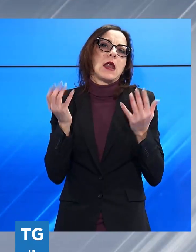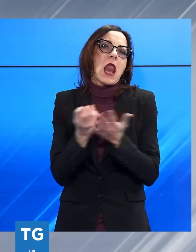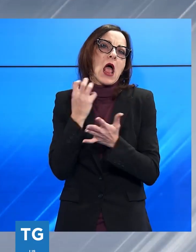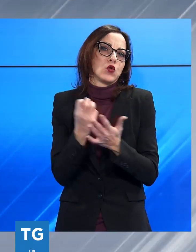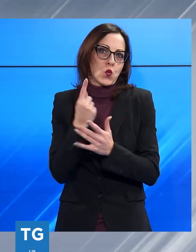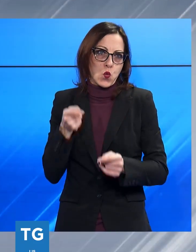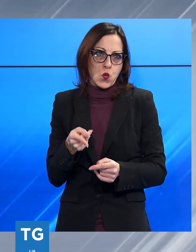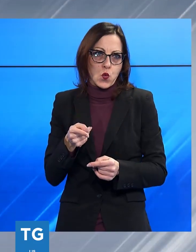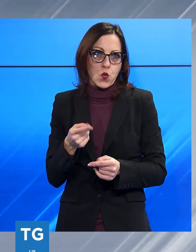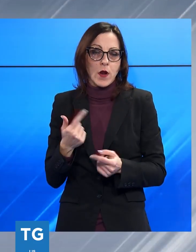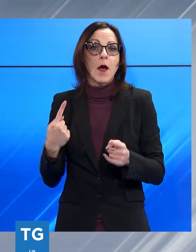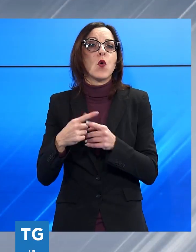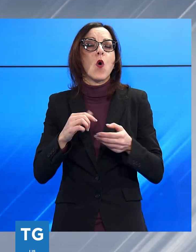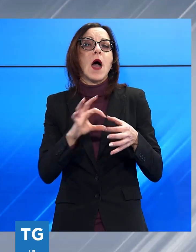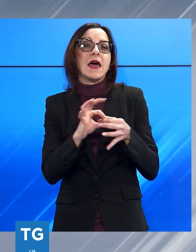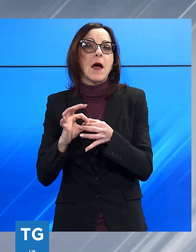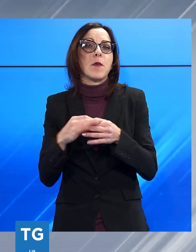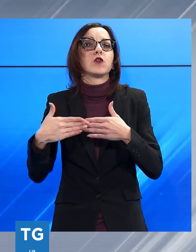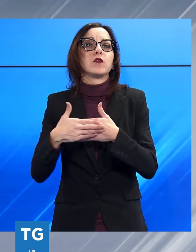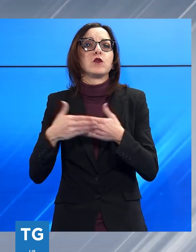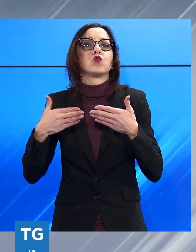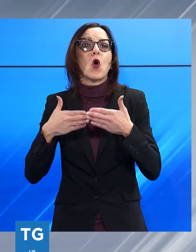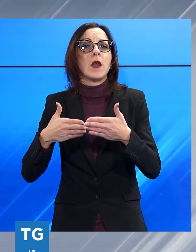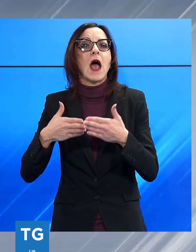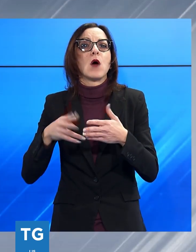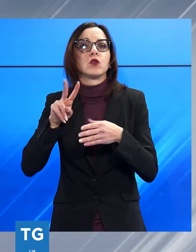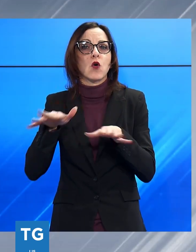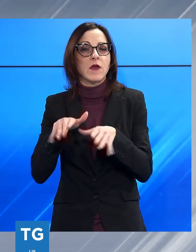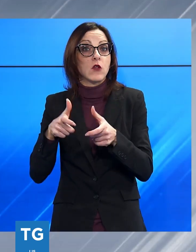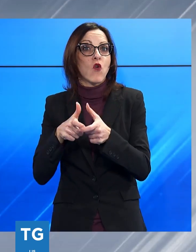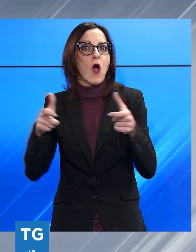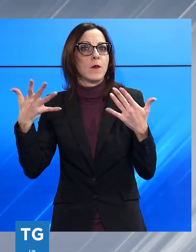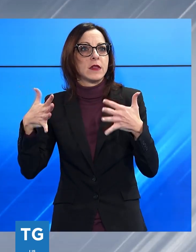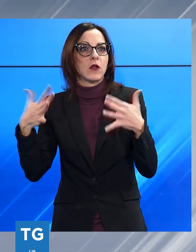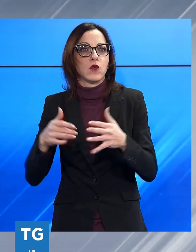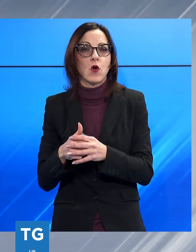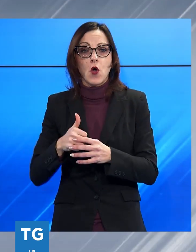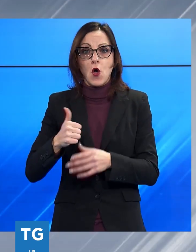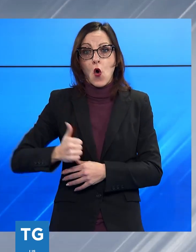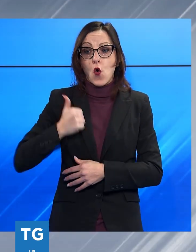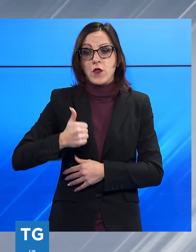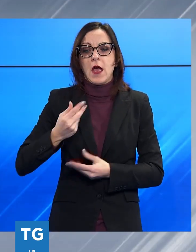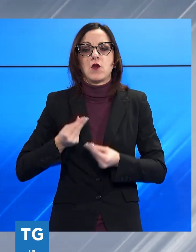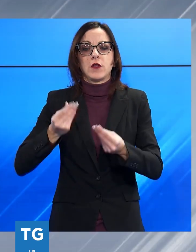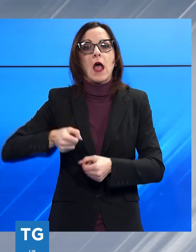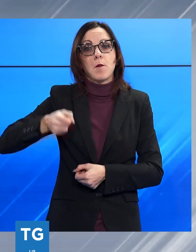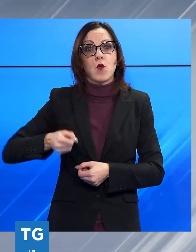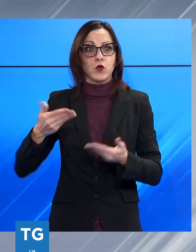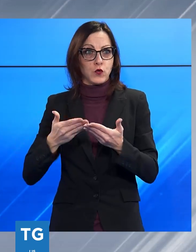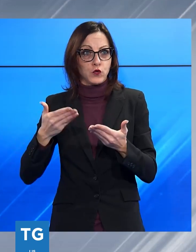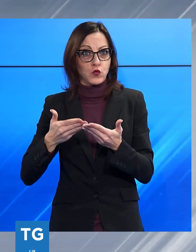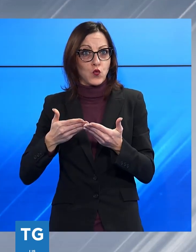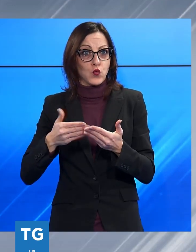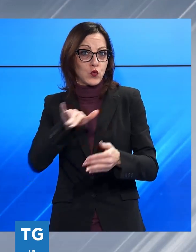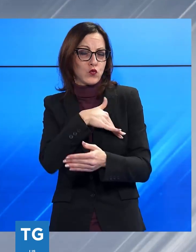l'istituto nautico di Viareggio Come come si sa noi diamo assegniamo ogni anno delle borse di studio ai ragazzi più bravi